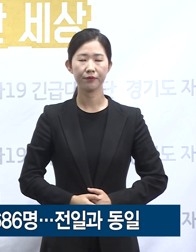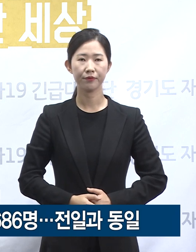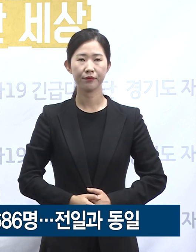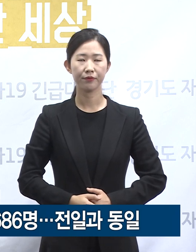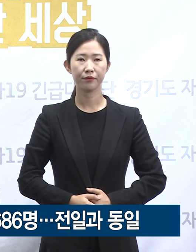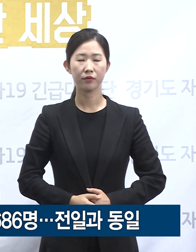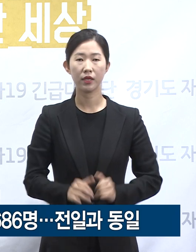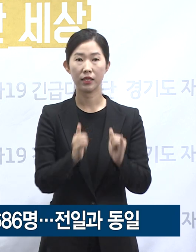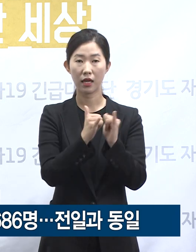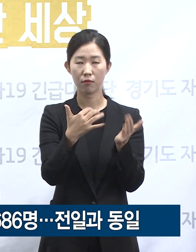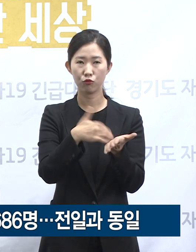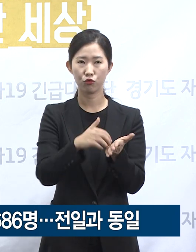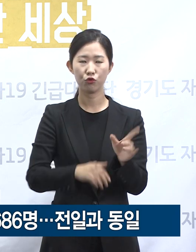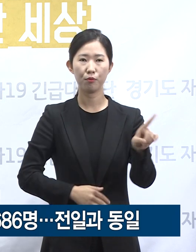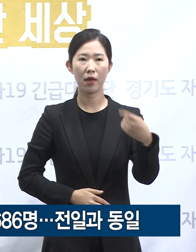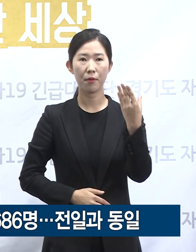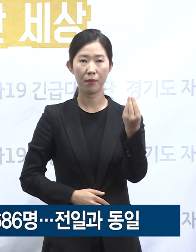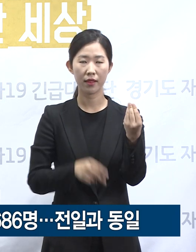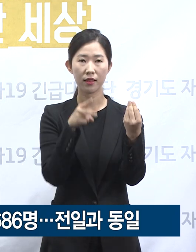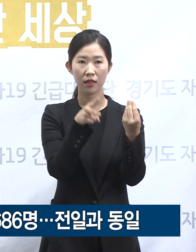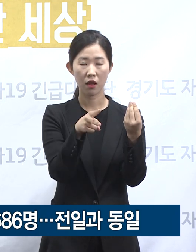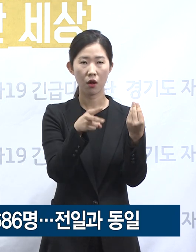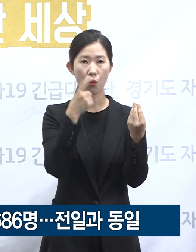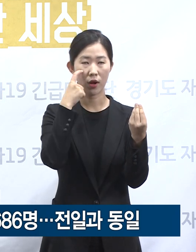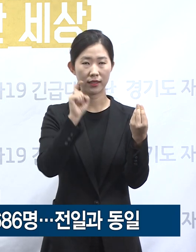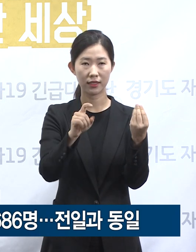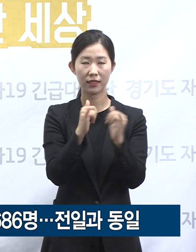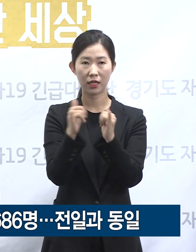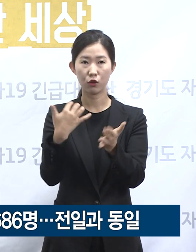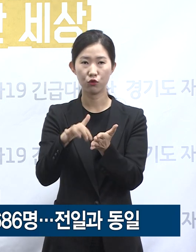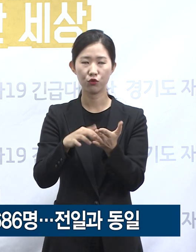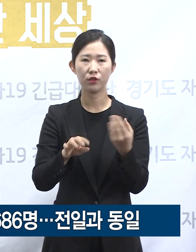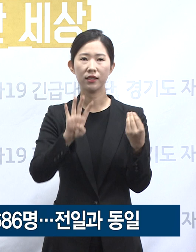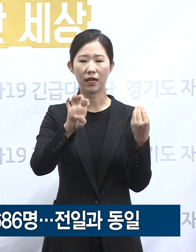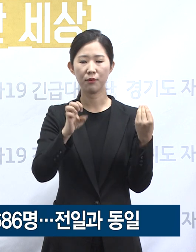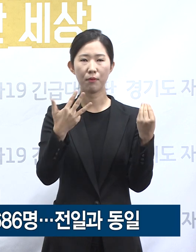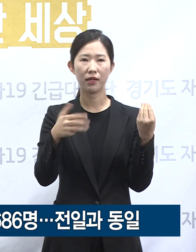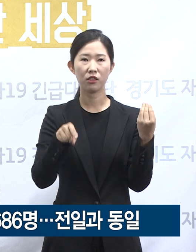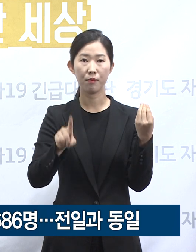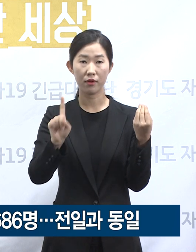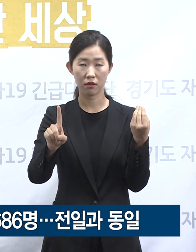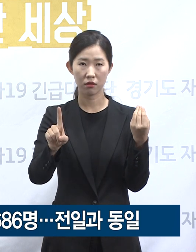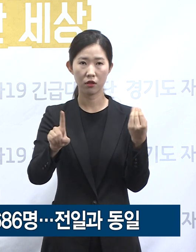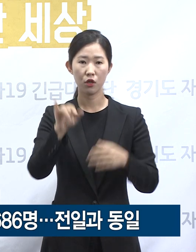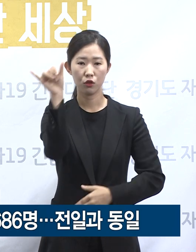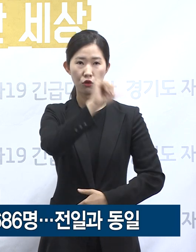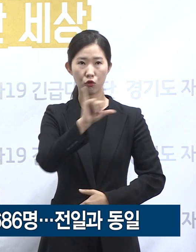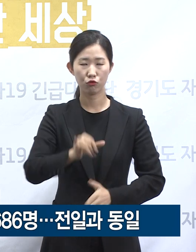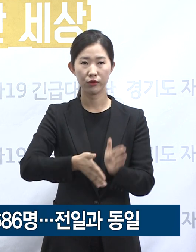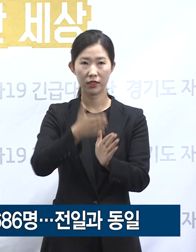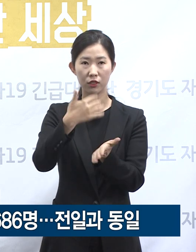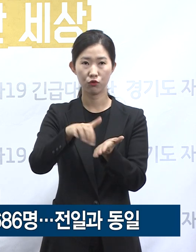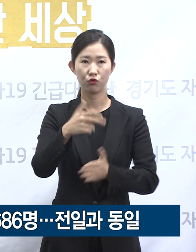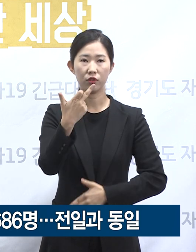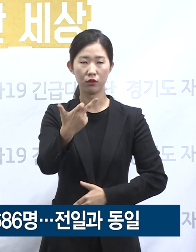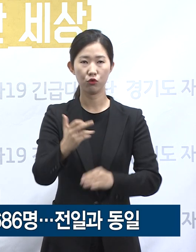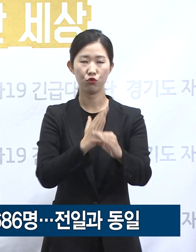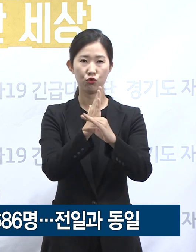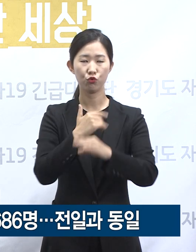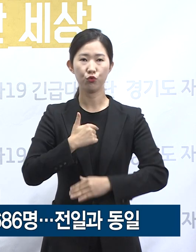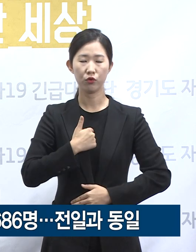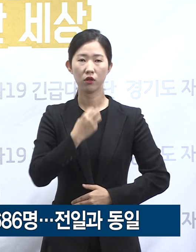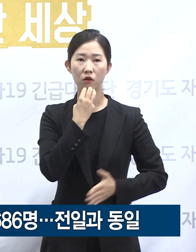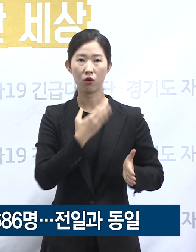인구 100만 명당 확진자 발생 수는 48.1명으로 전국 17개 시도 중 6번째이며 시군별